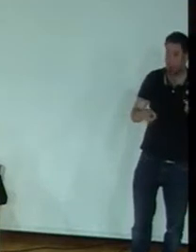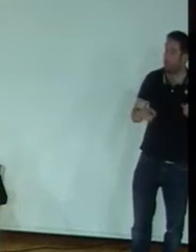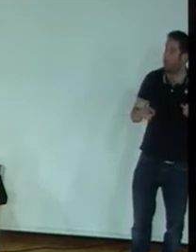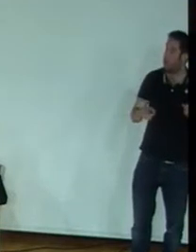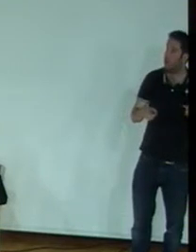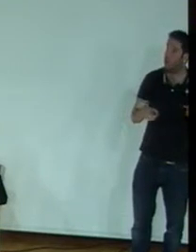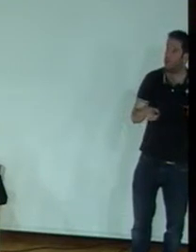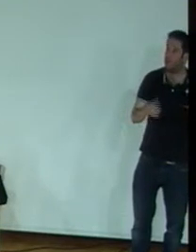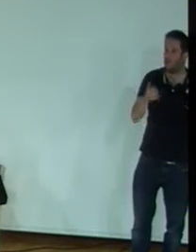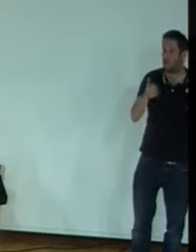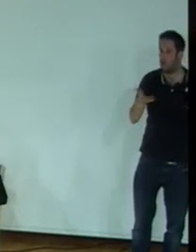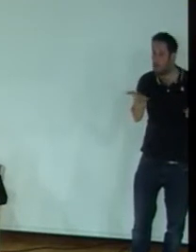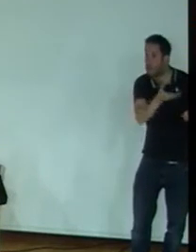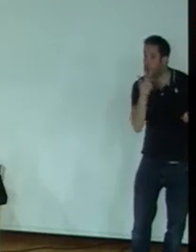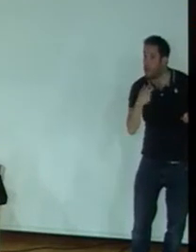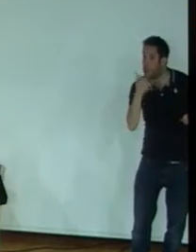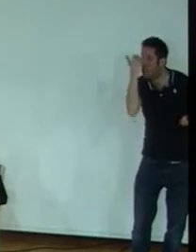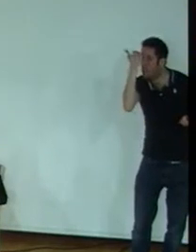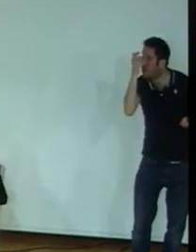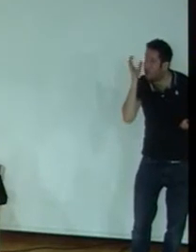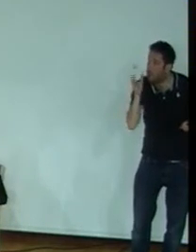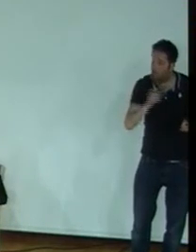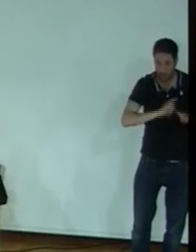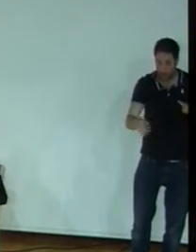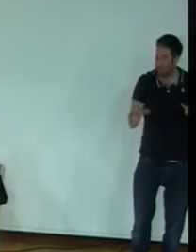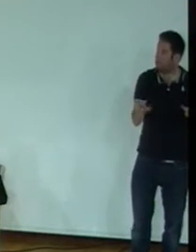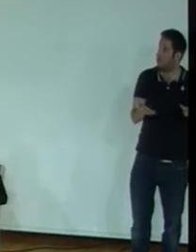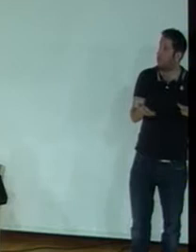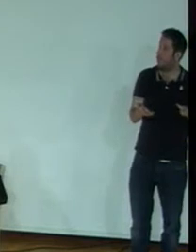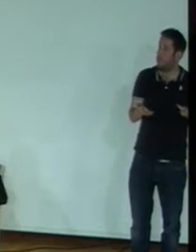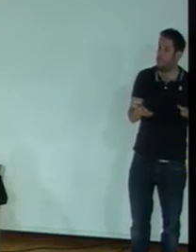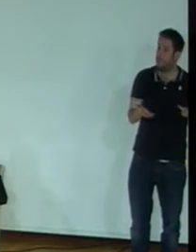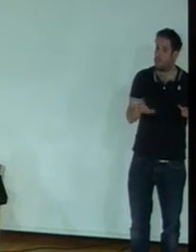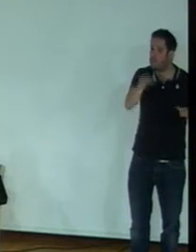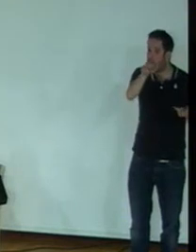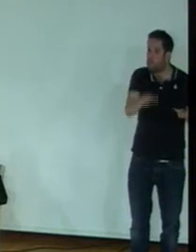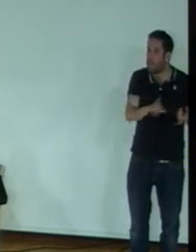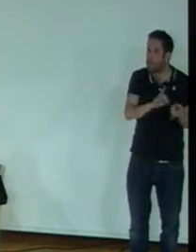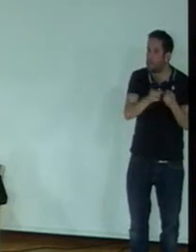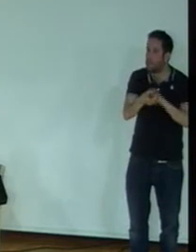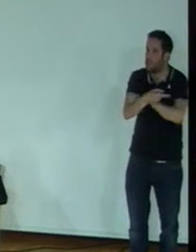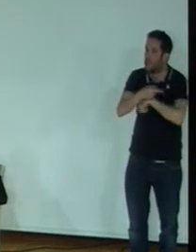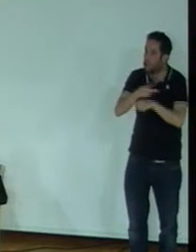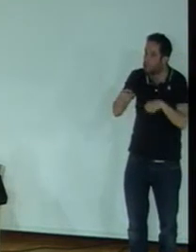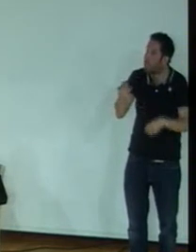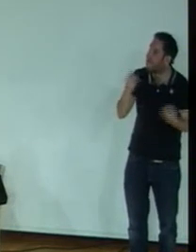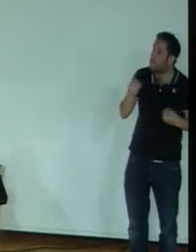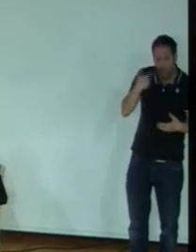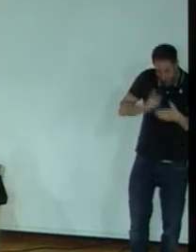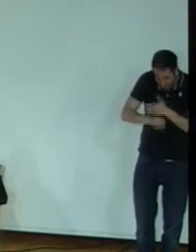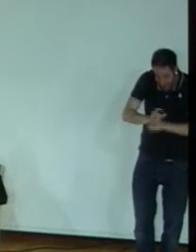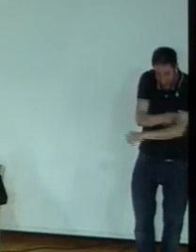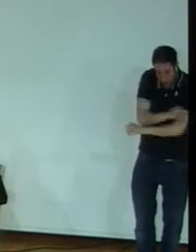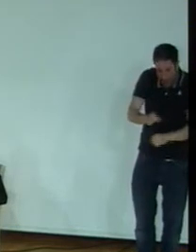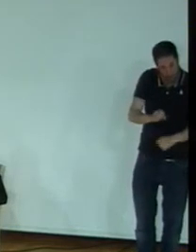dans l'écoute des desiderata citoyens. Et troisièmement, dans la compréhension du pourquoi quelqu'un devient dangereux. On ne naît pas terroriste, mais